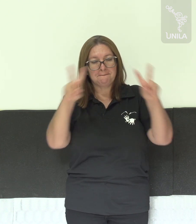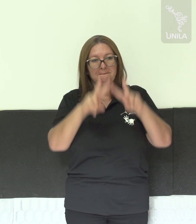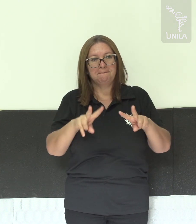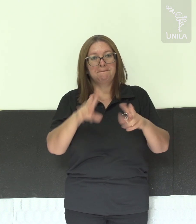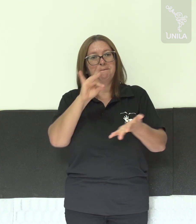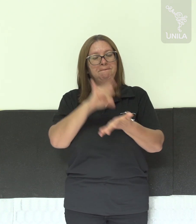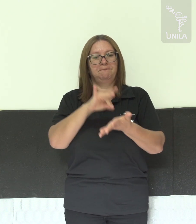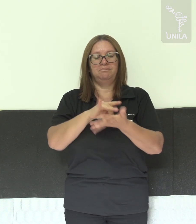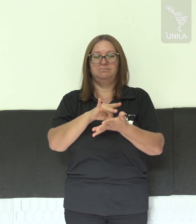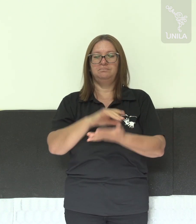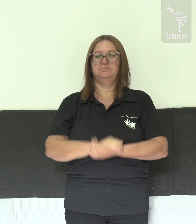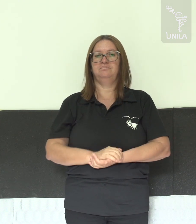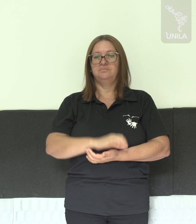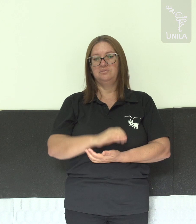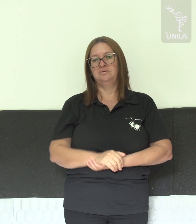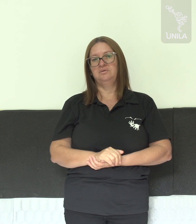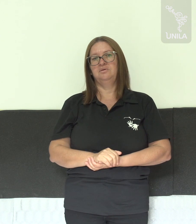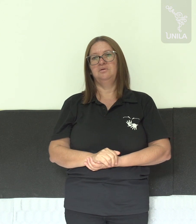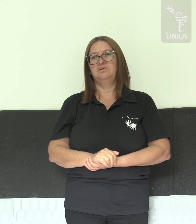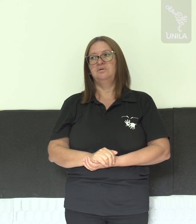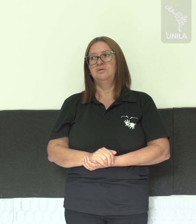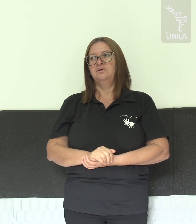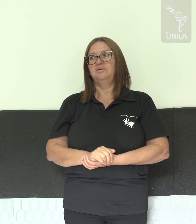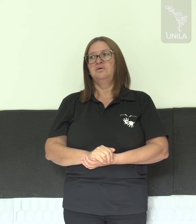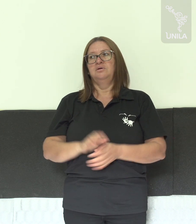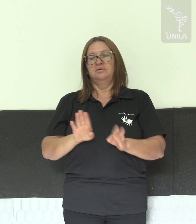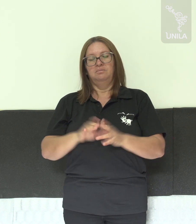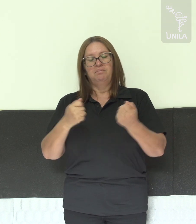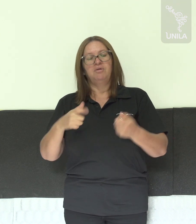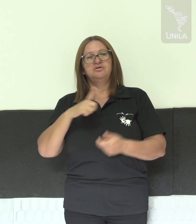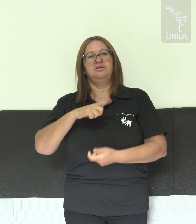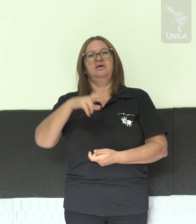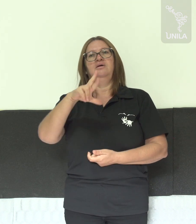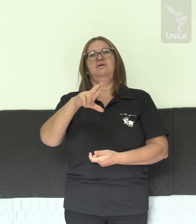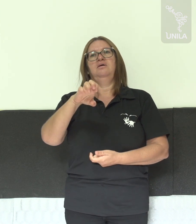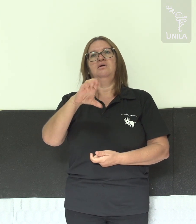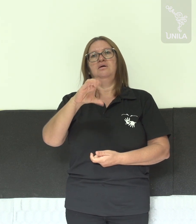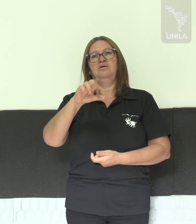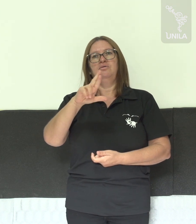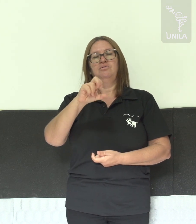e validação, cabe a interposição de recursos.